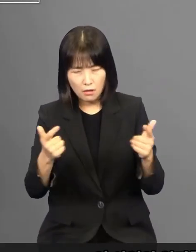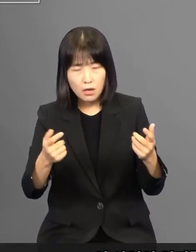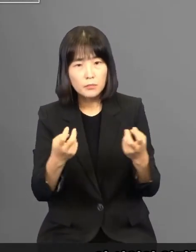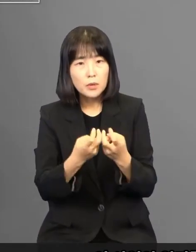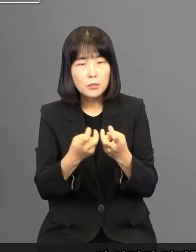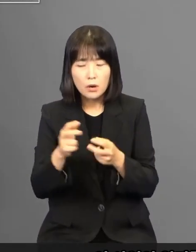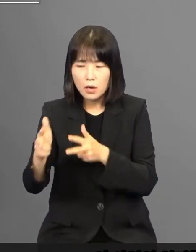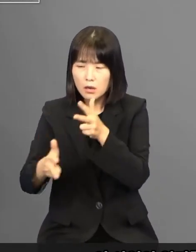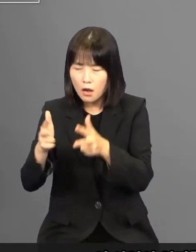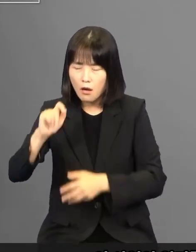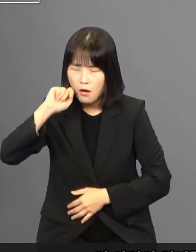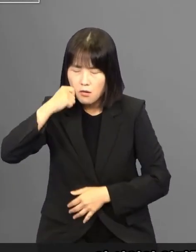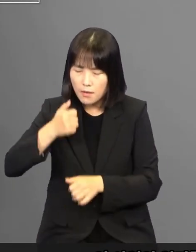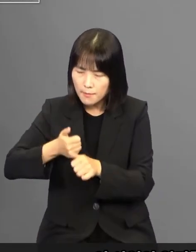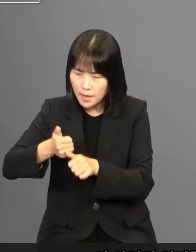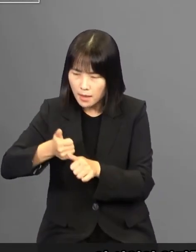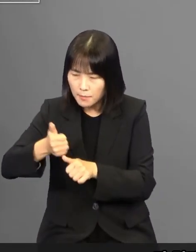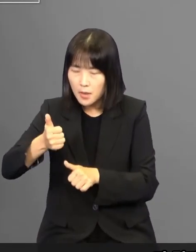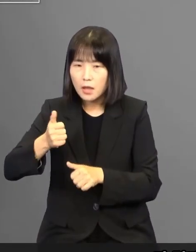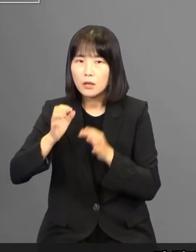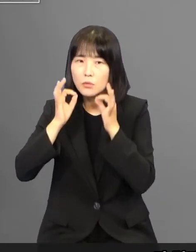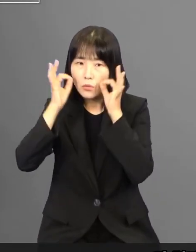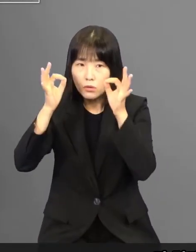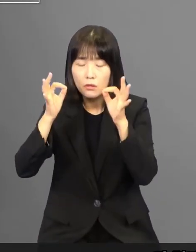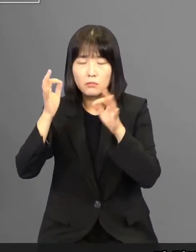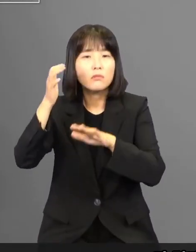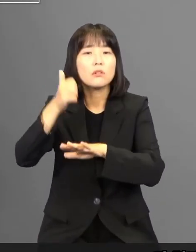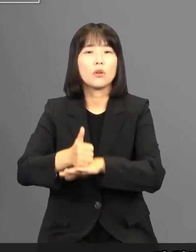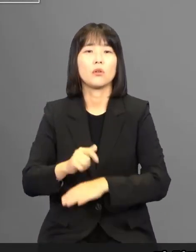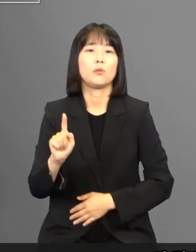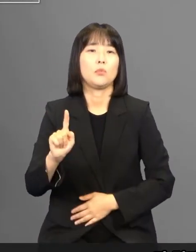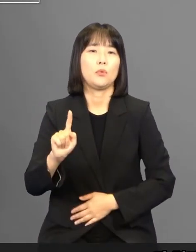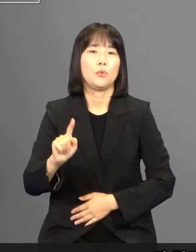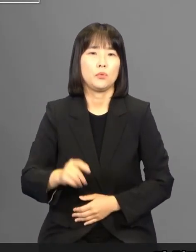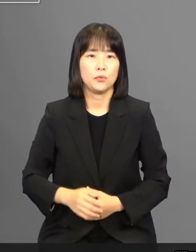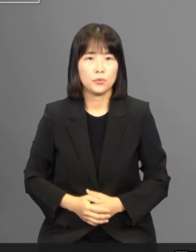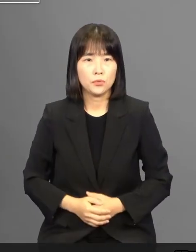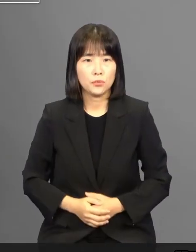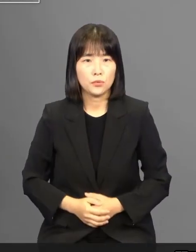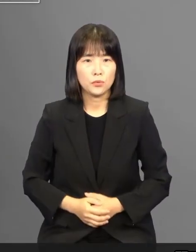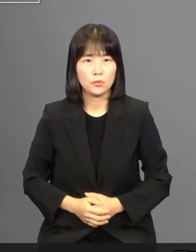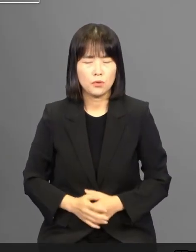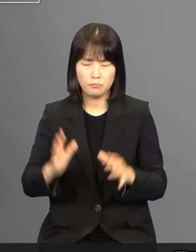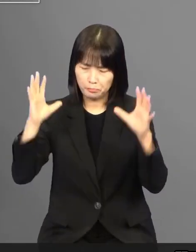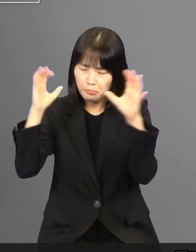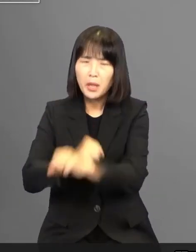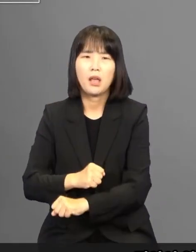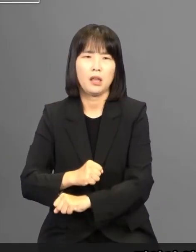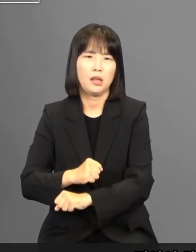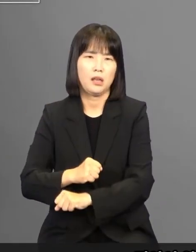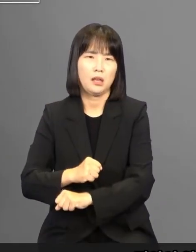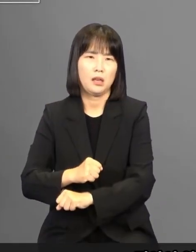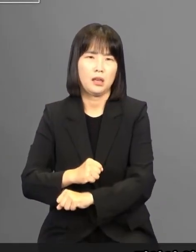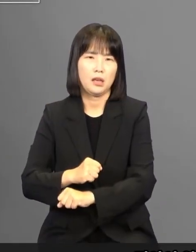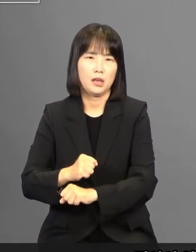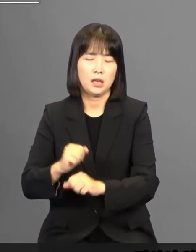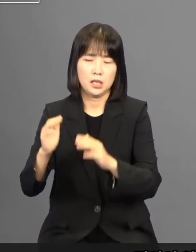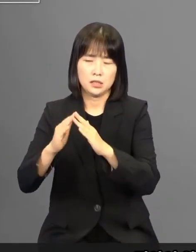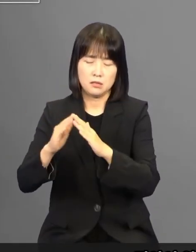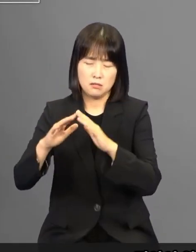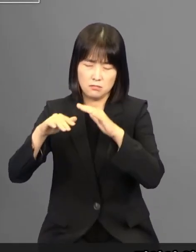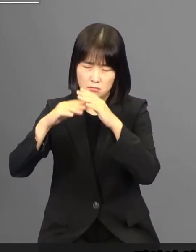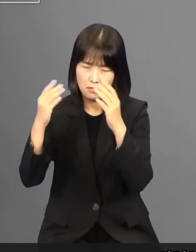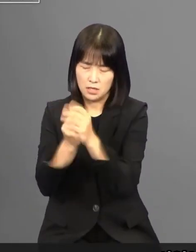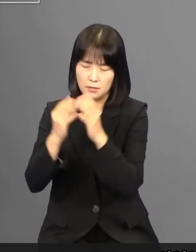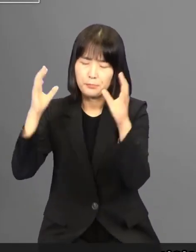사업의 위기를 극복하려고 했던 거예요. 자, 결과는 어땠을까요? 쫄딱 망했습니다. 집안이 완전히 무너진